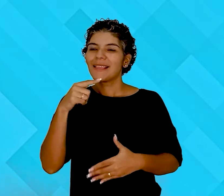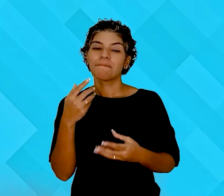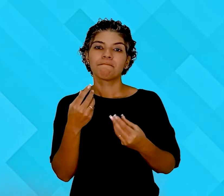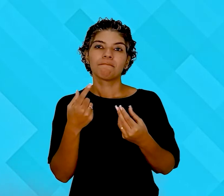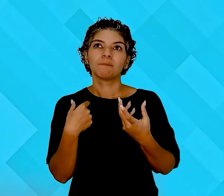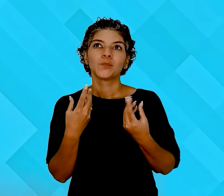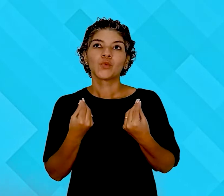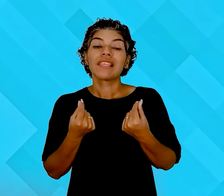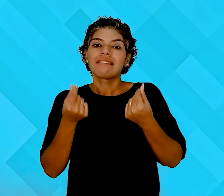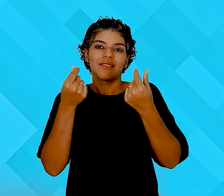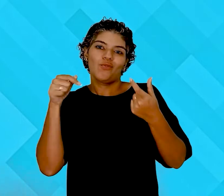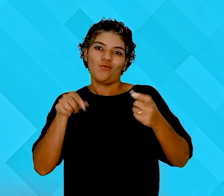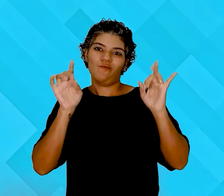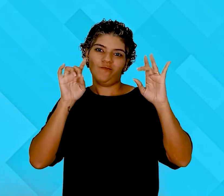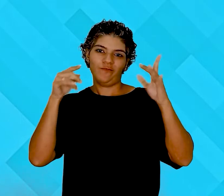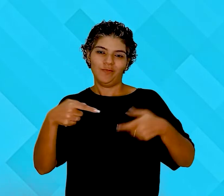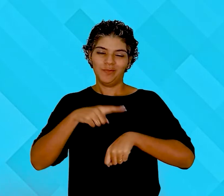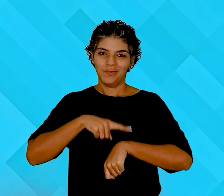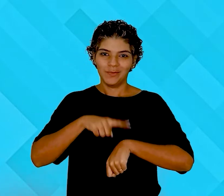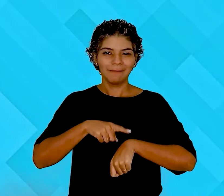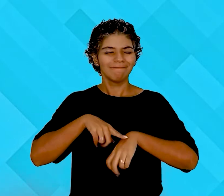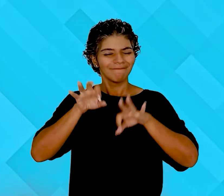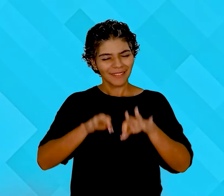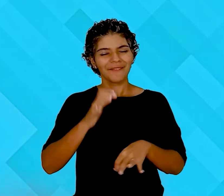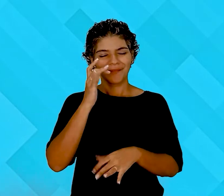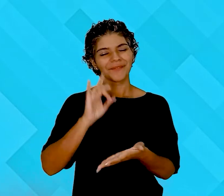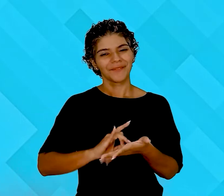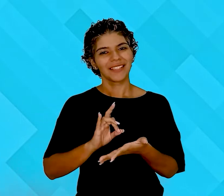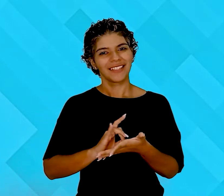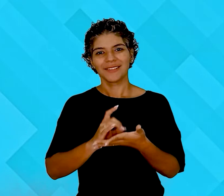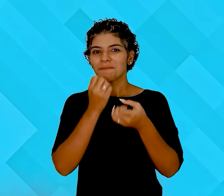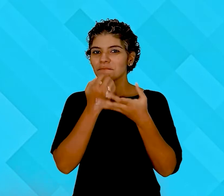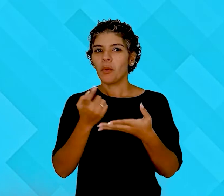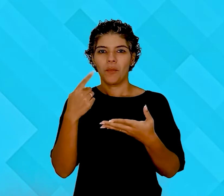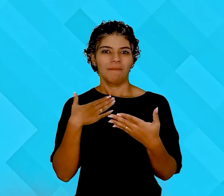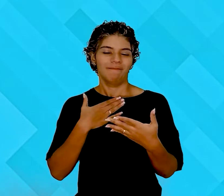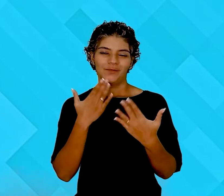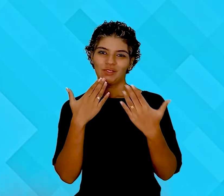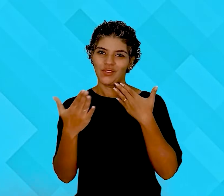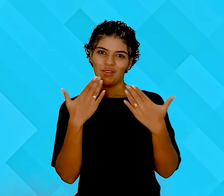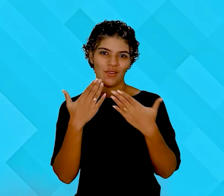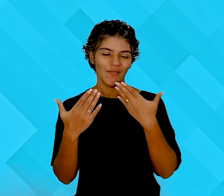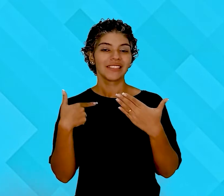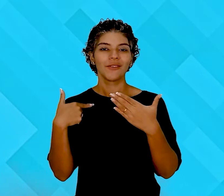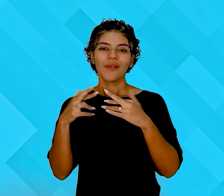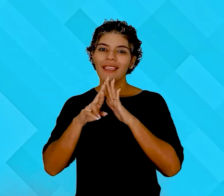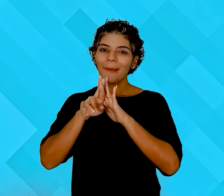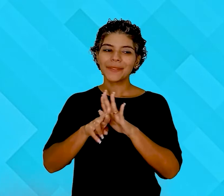aqui, dizendo que foi sensacional, e realmente foi muito boa a nossa conversa. Muito obrigada. Camila, fico muito honrada, muito